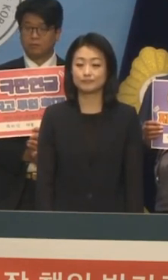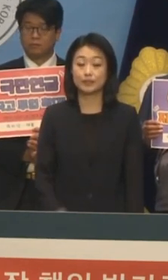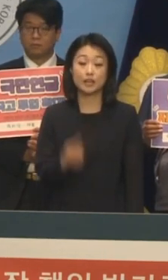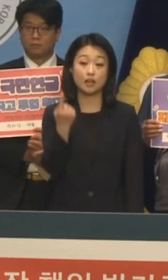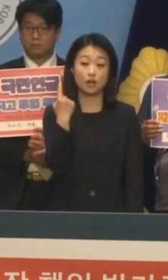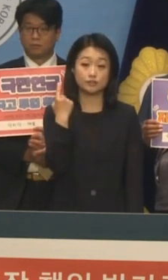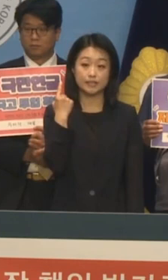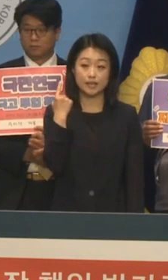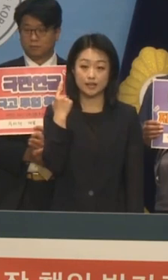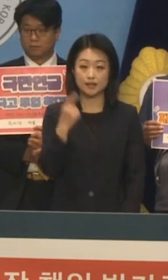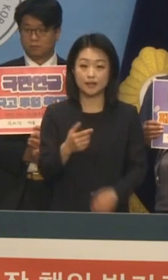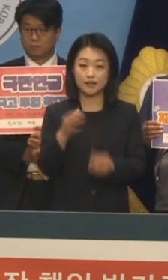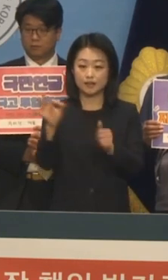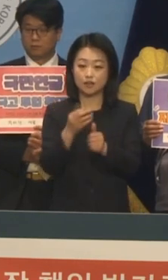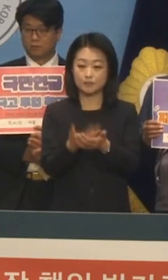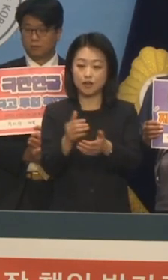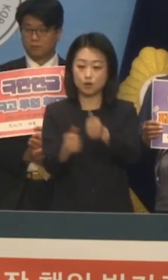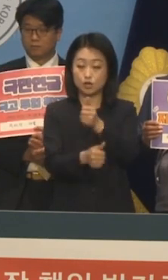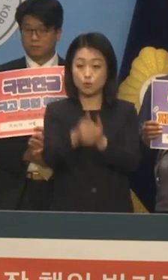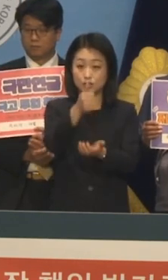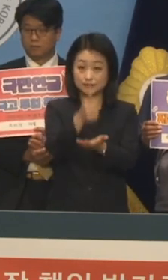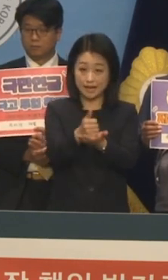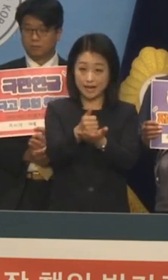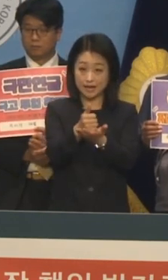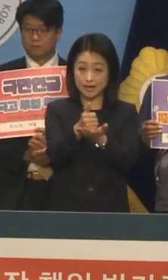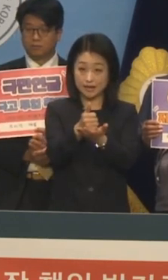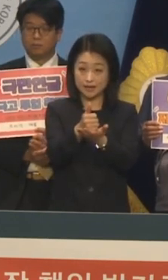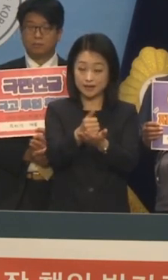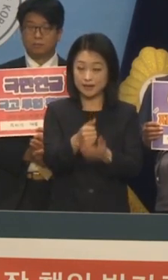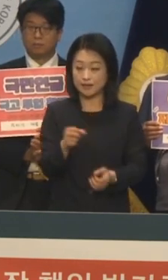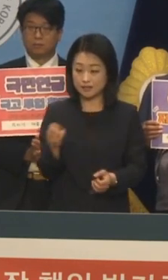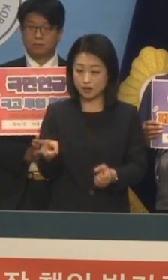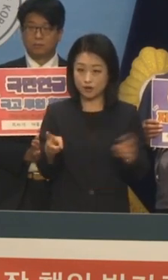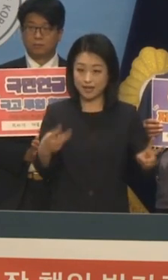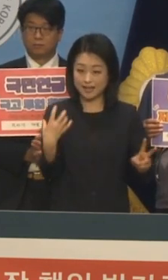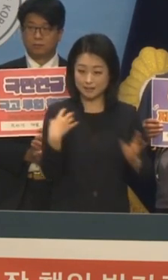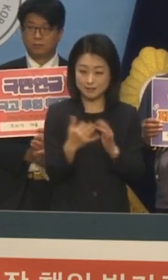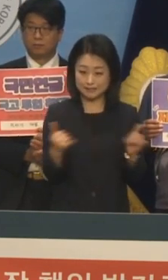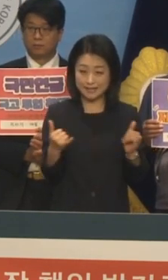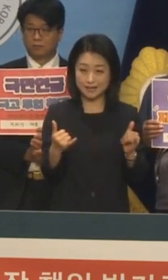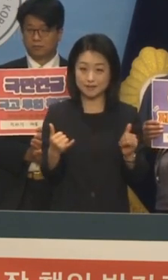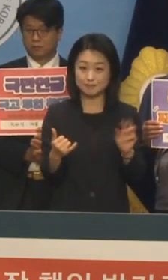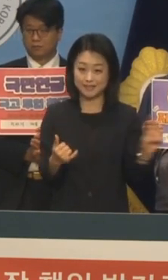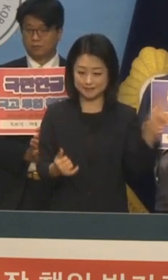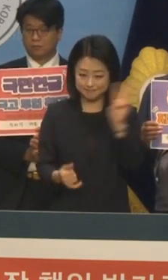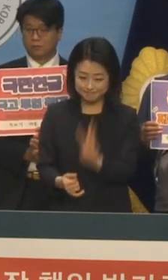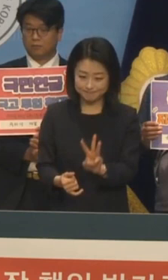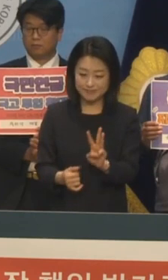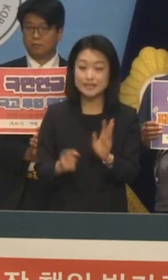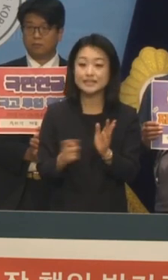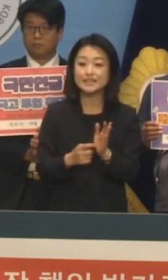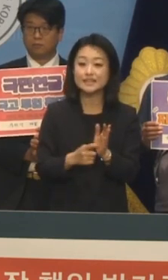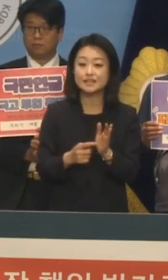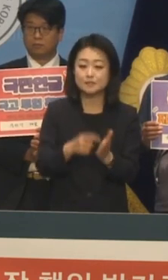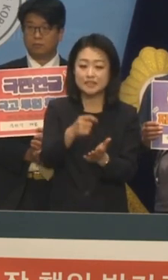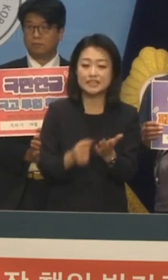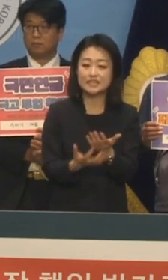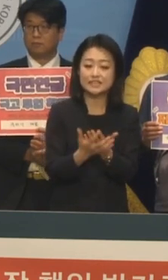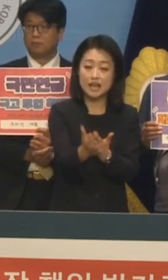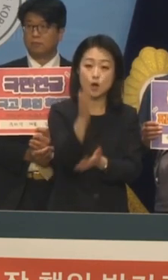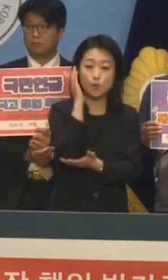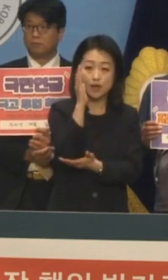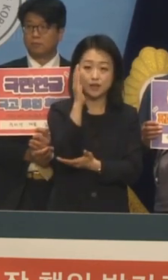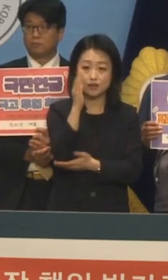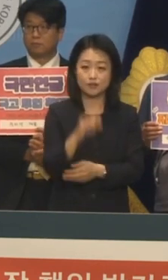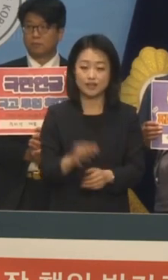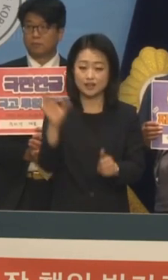어제 주호영 연금개혁특위위원장과 양당 간사는 긴급 기자회견을 열어 연금개혁 합의